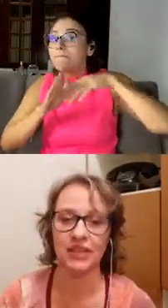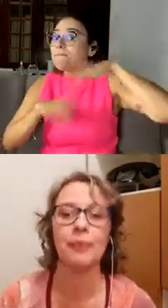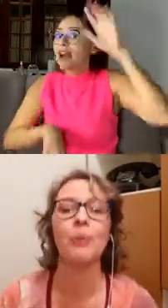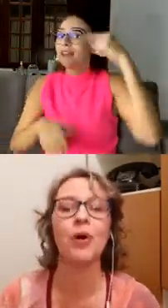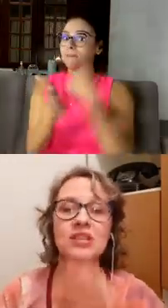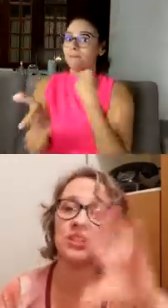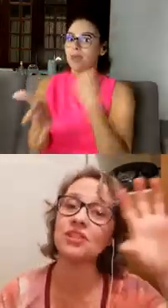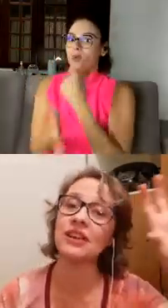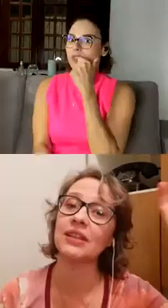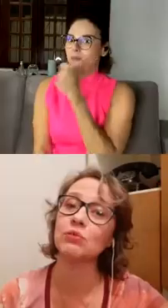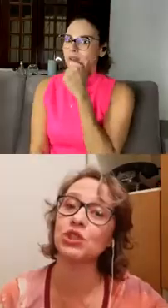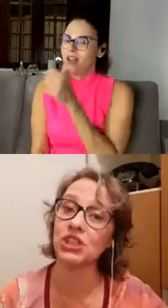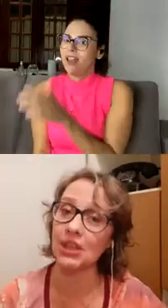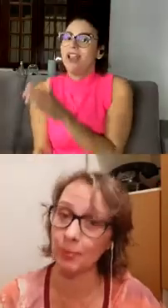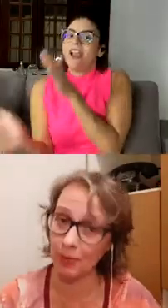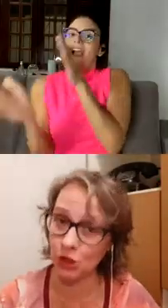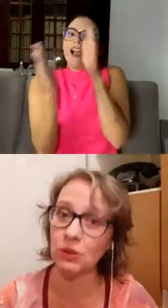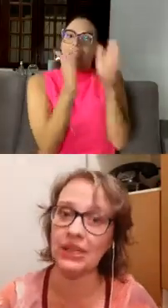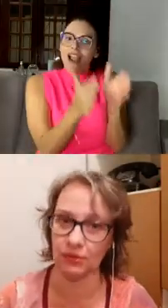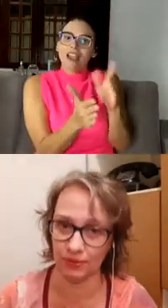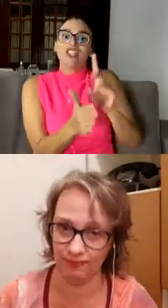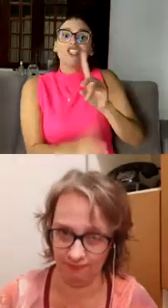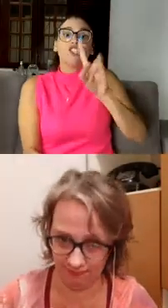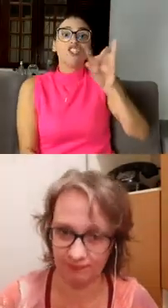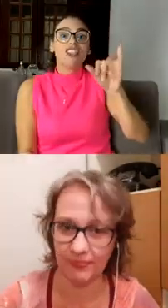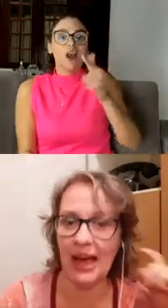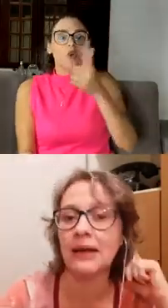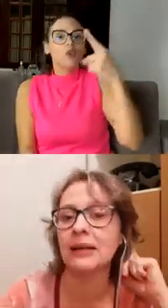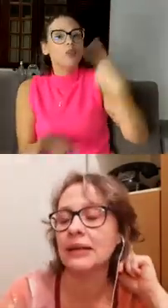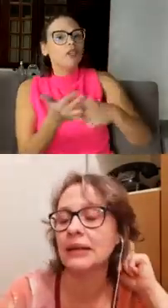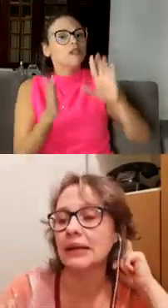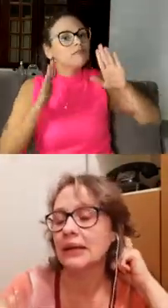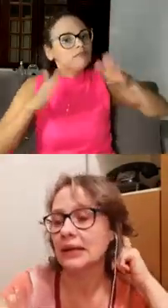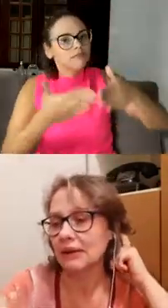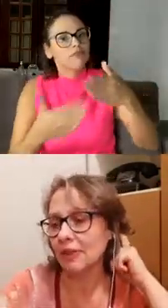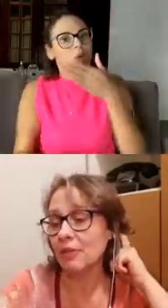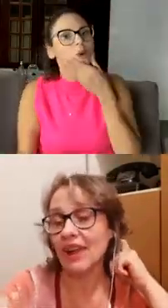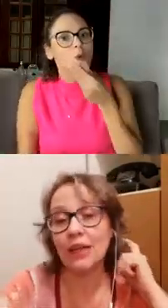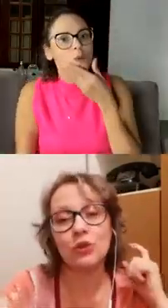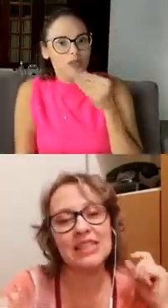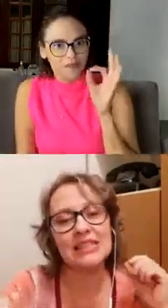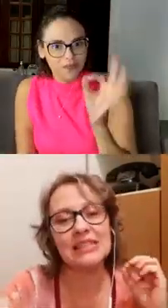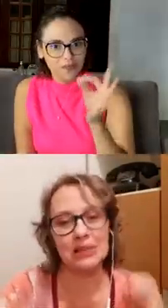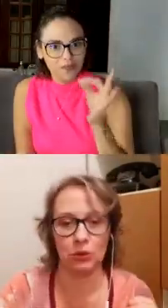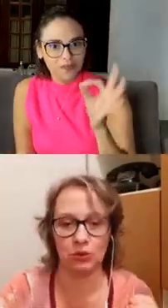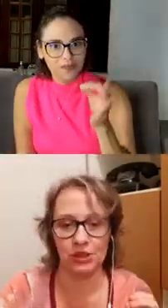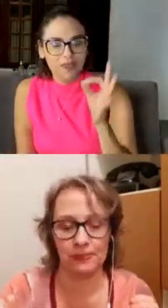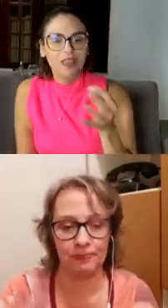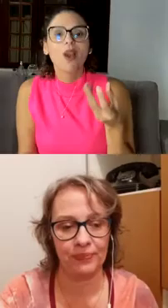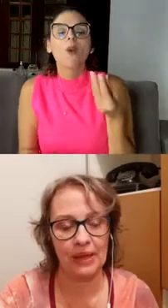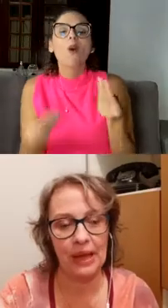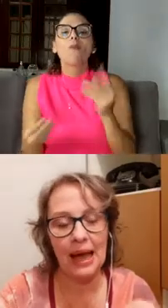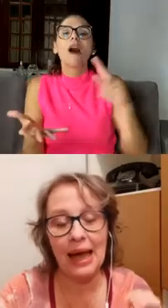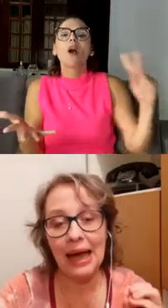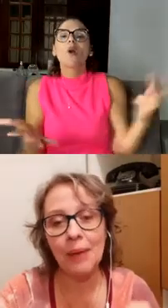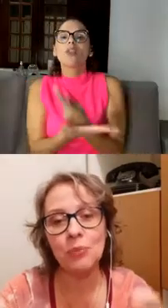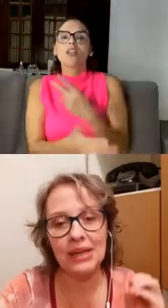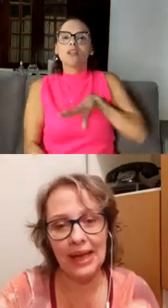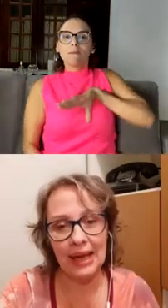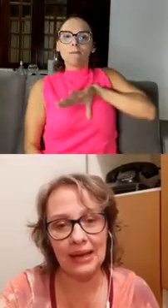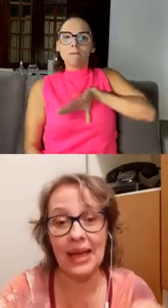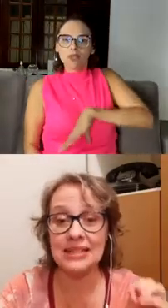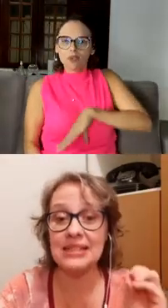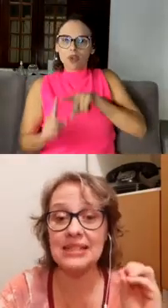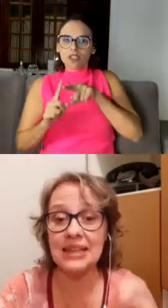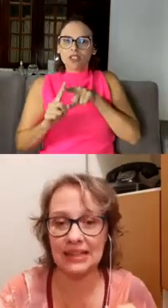dúvida. Depois a gente vai ter um dia para o masculino, tá? Vamos falar dos ciclos. A